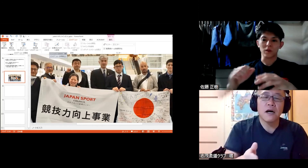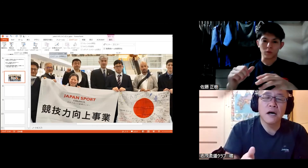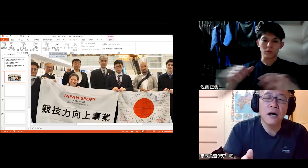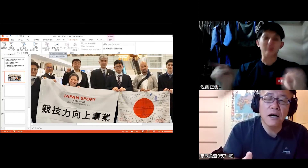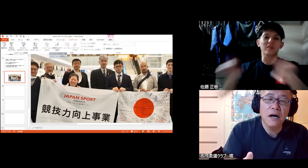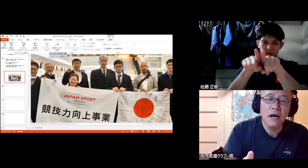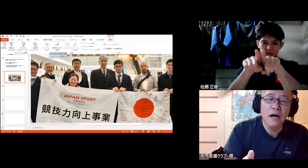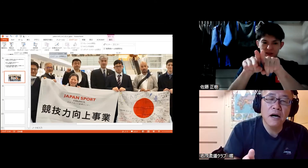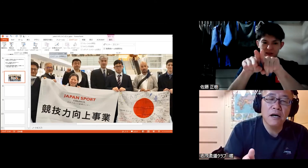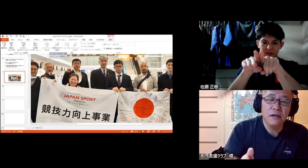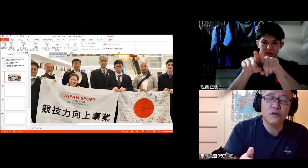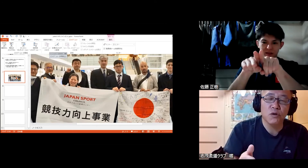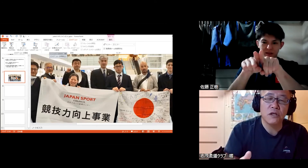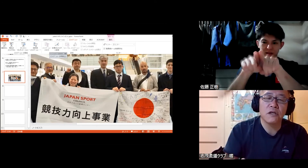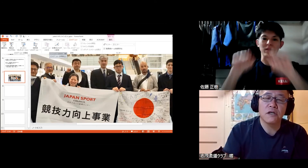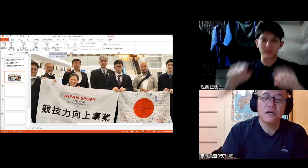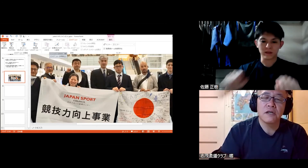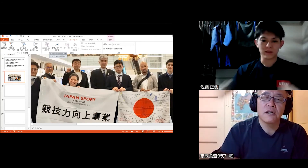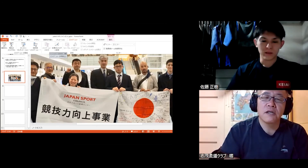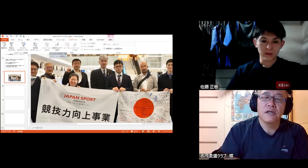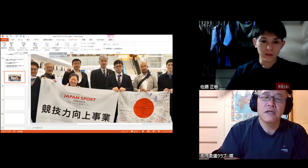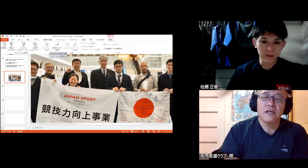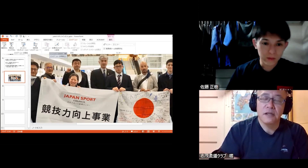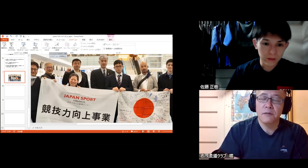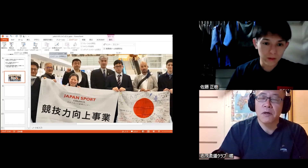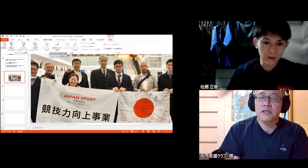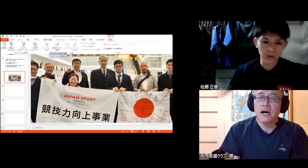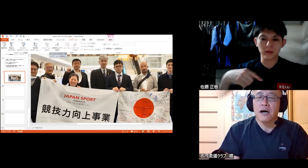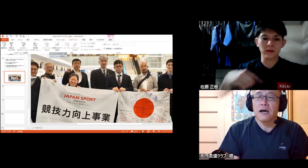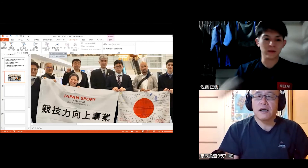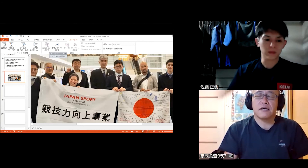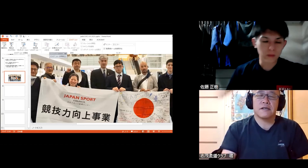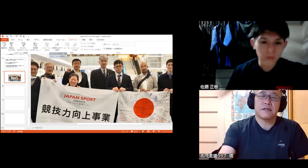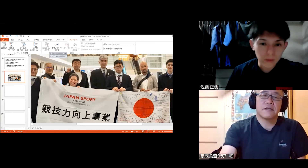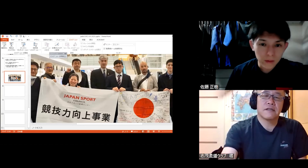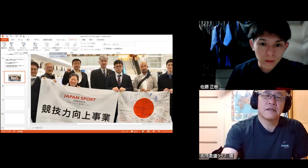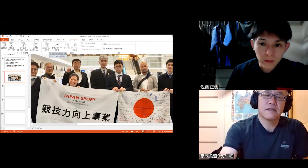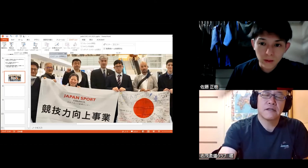手話通訳が一緒にいました。